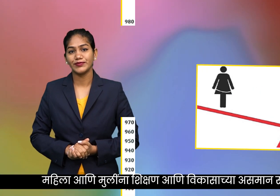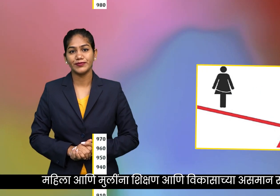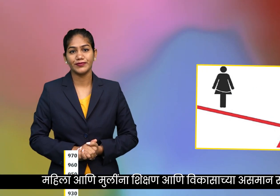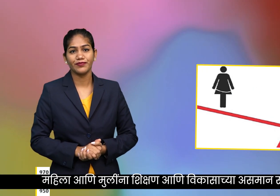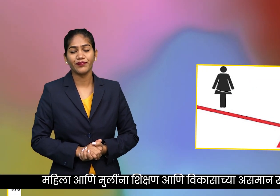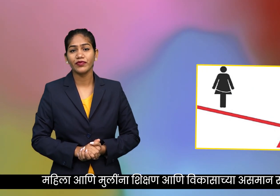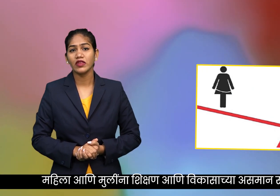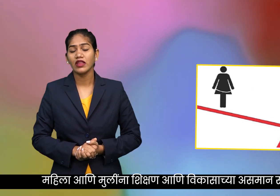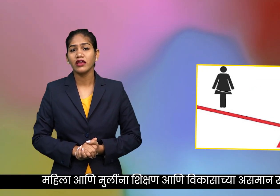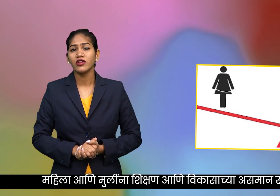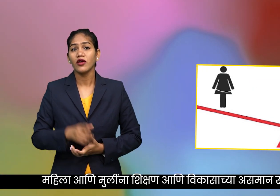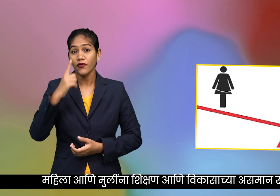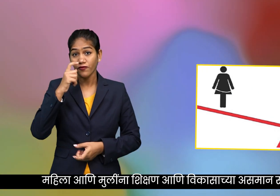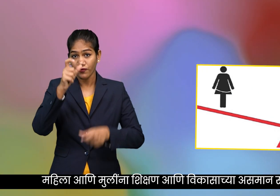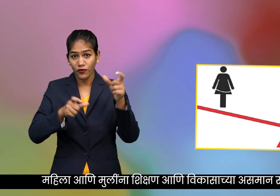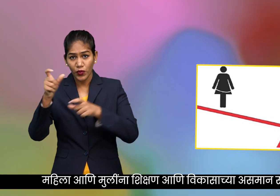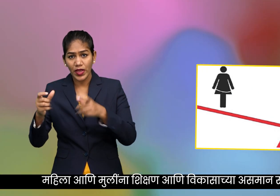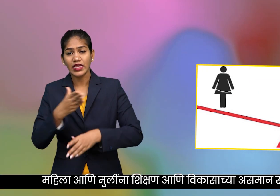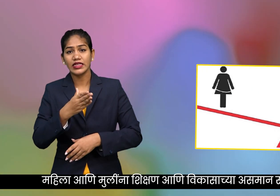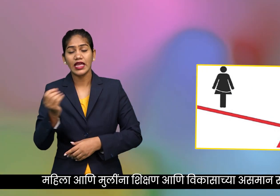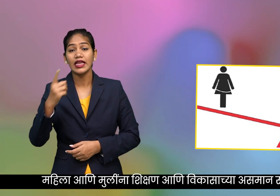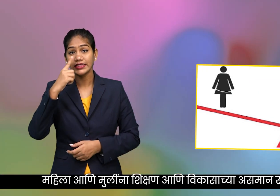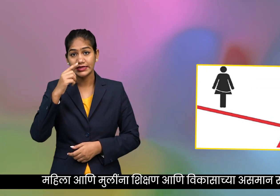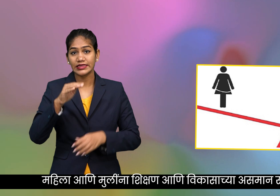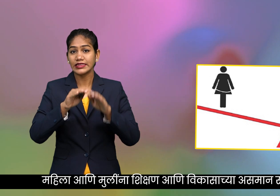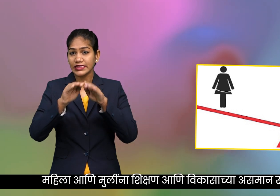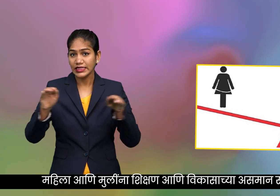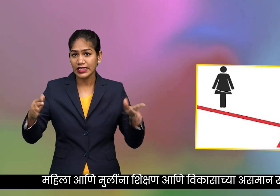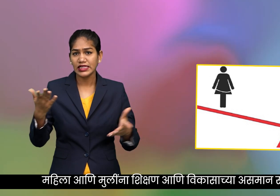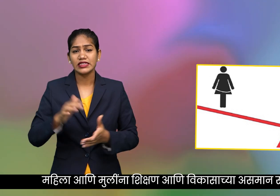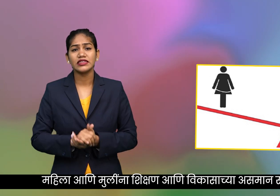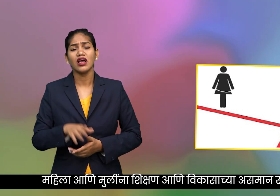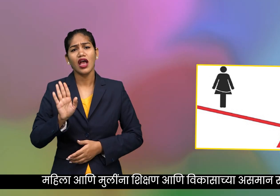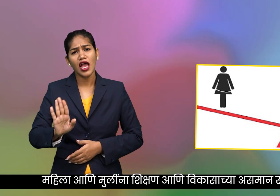महिला आणि मुलींना शिक्षण आणि विकासाच्या असमान संधींचा सामना करावा लागतो.